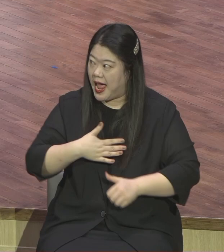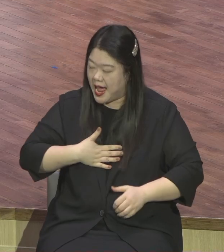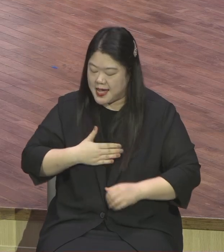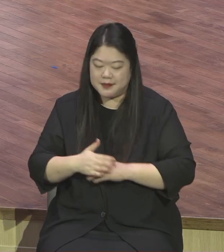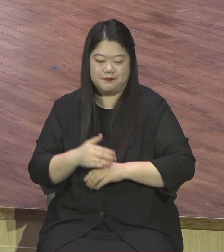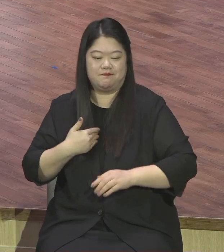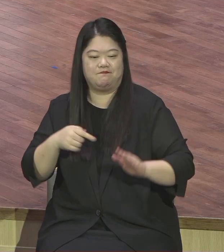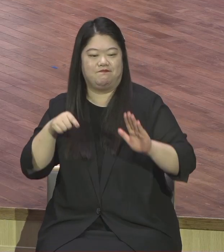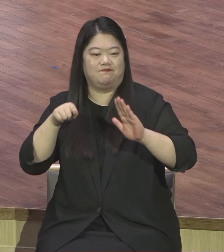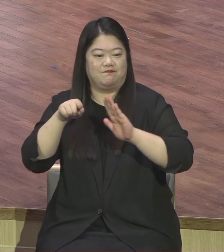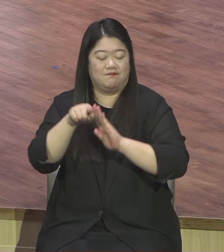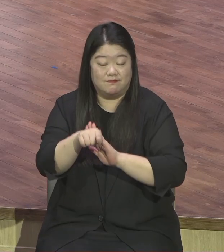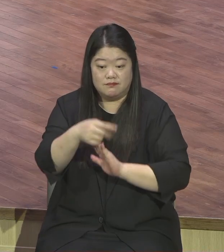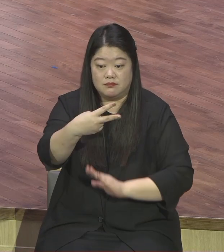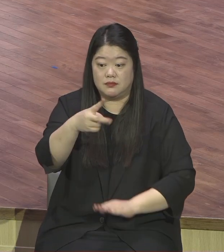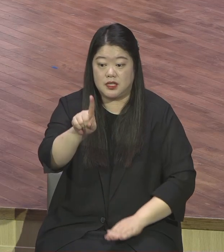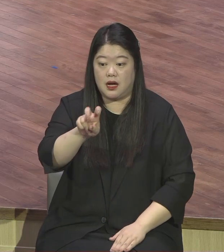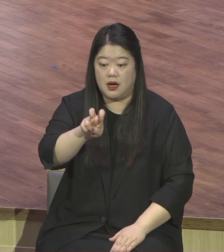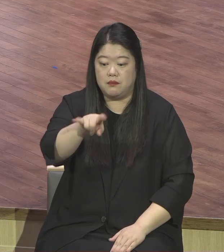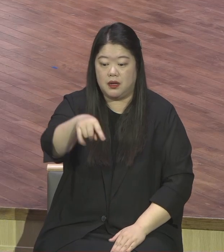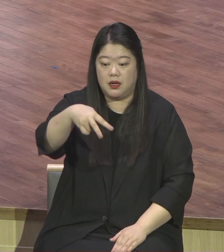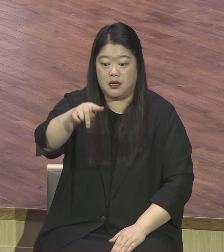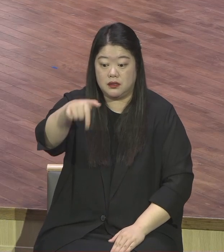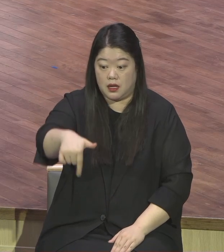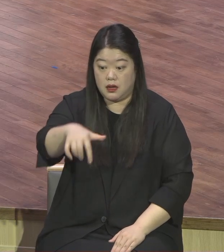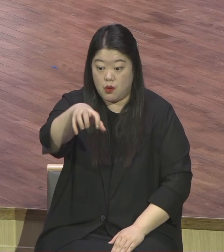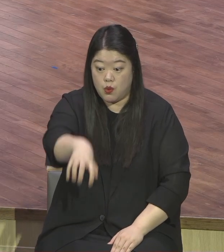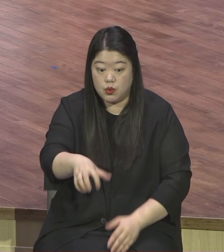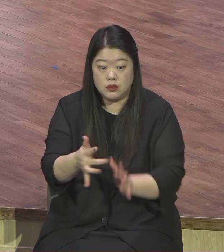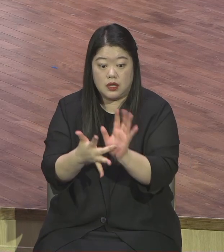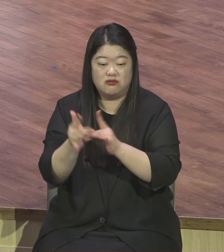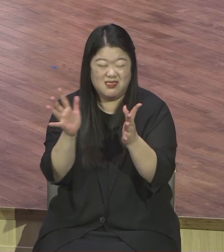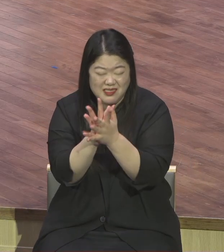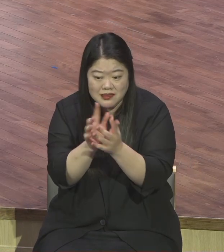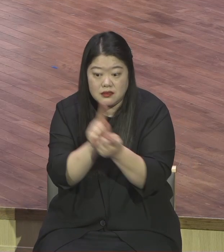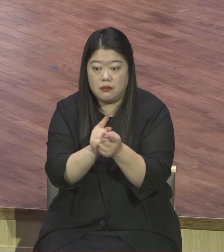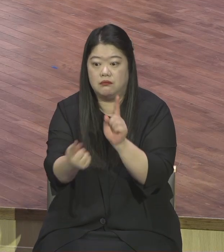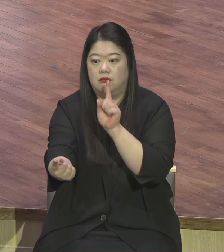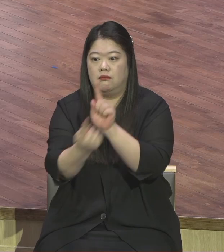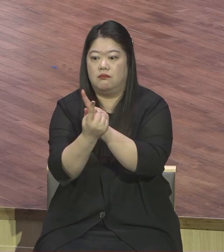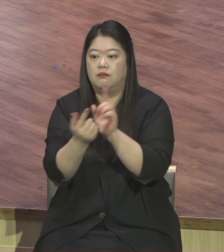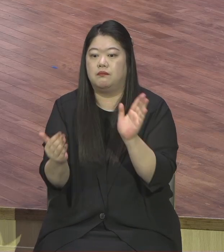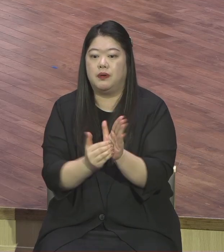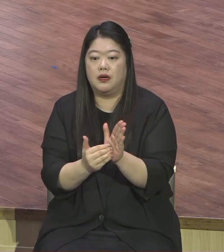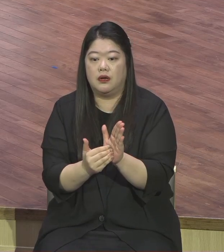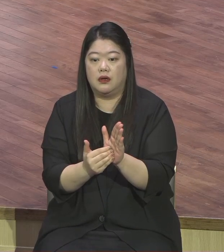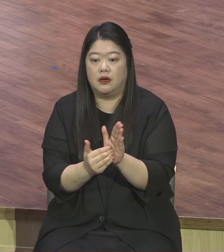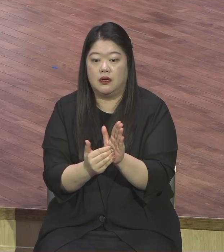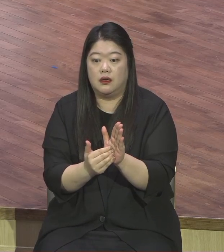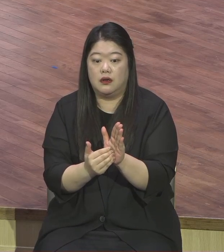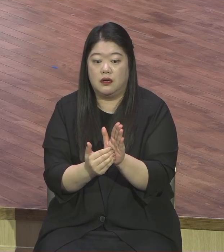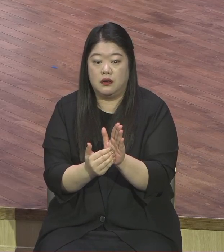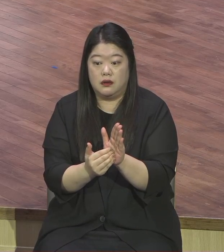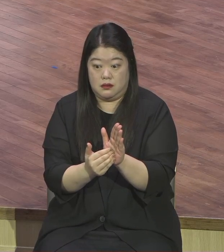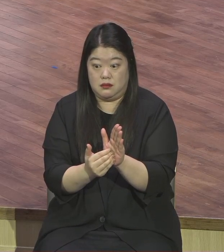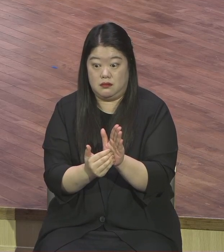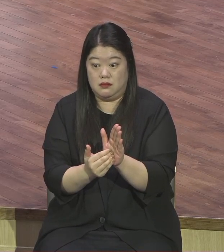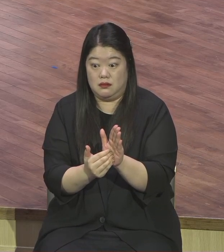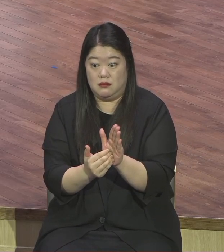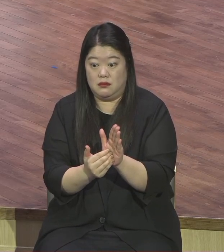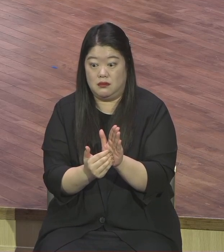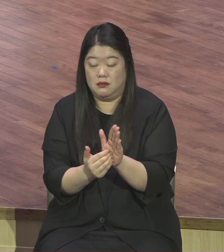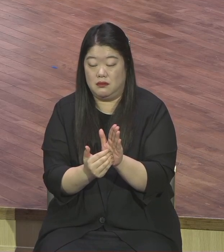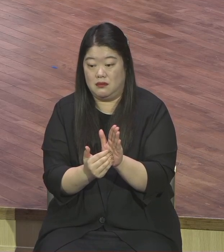도상 길거리에서 부활하신 예수 그리스도가 바로 나타버렸어요.